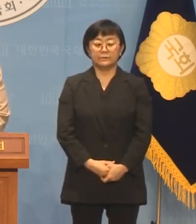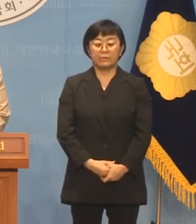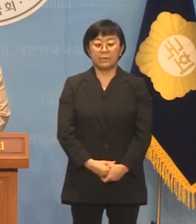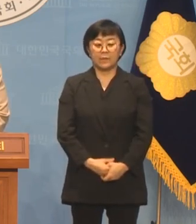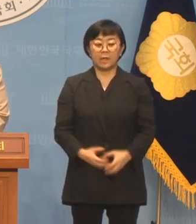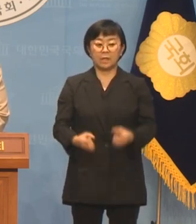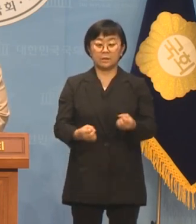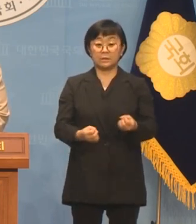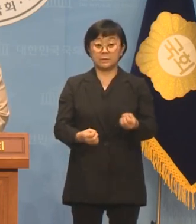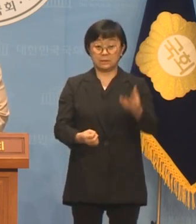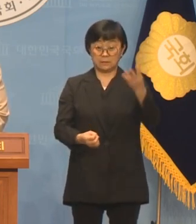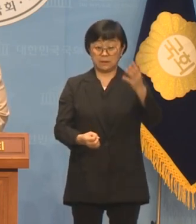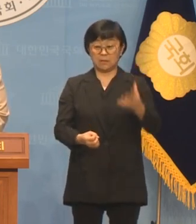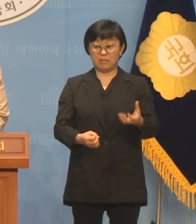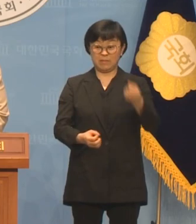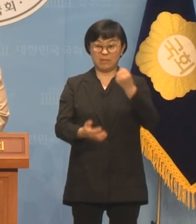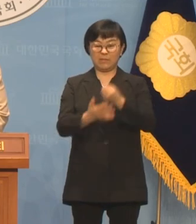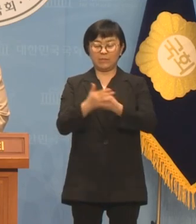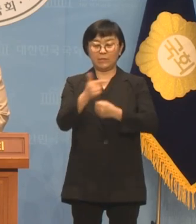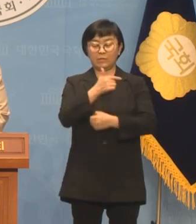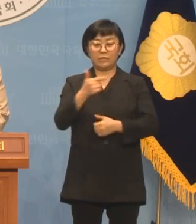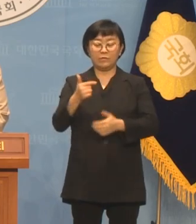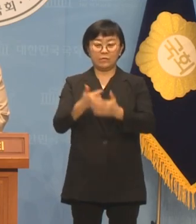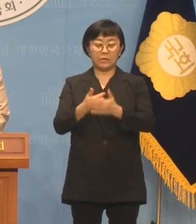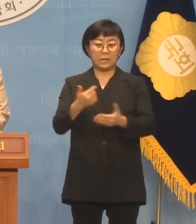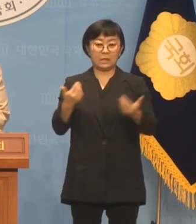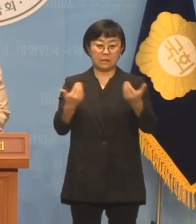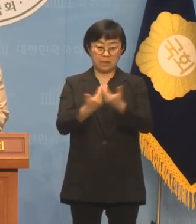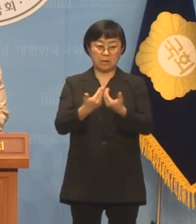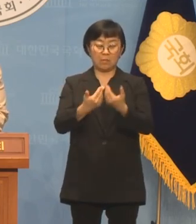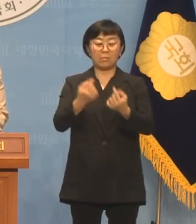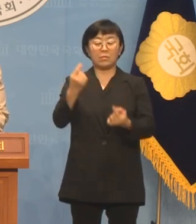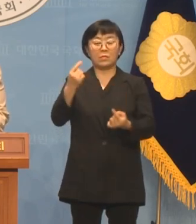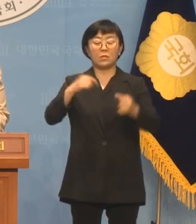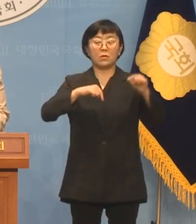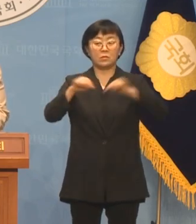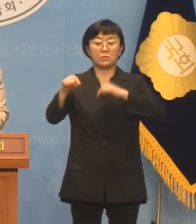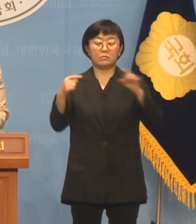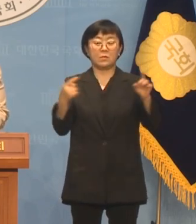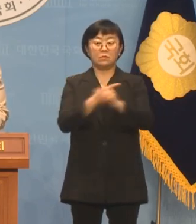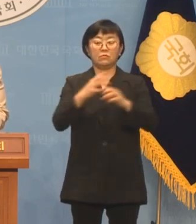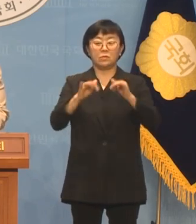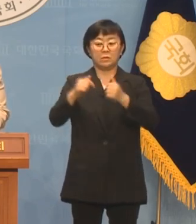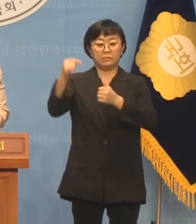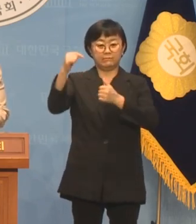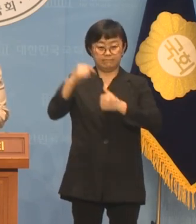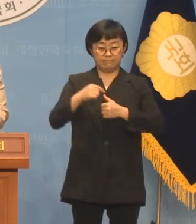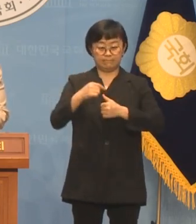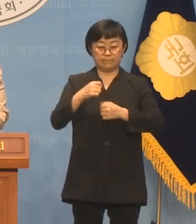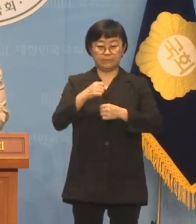승자 독식, 극단적 대결 정치를 바꾸라는 것은 국민의